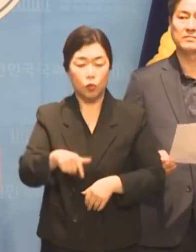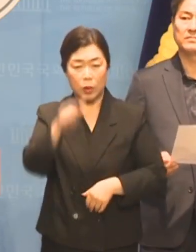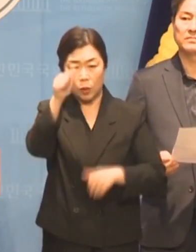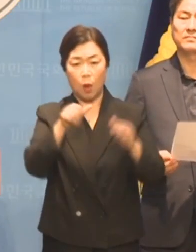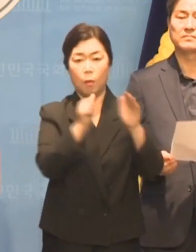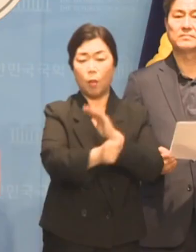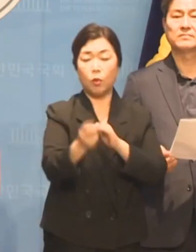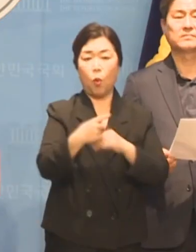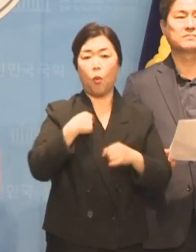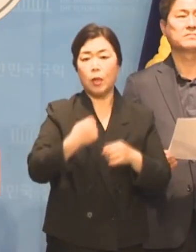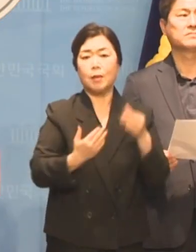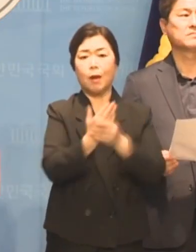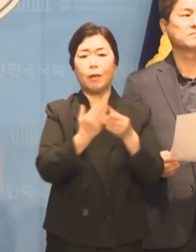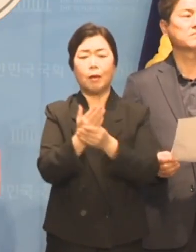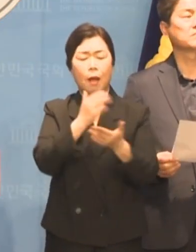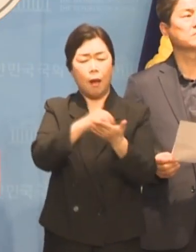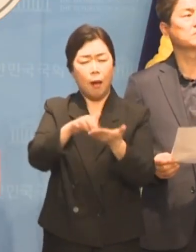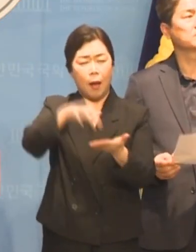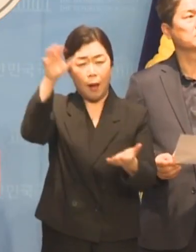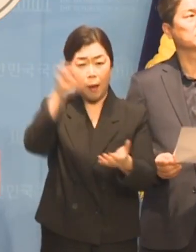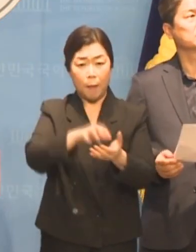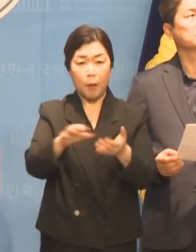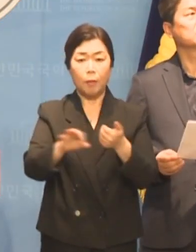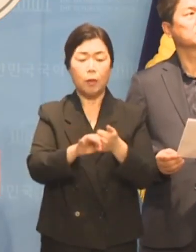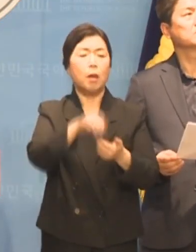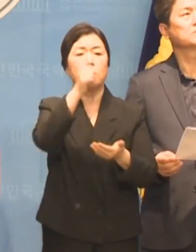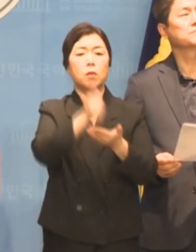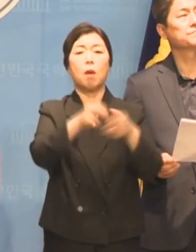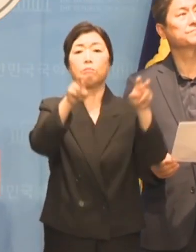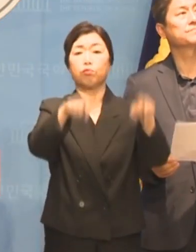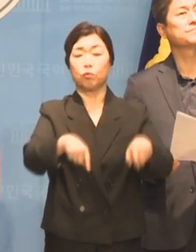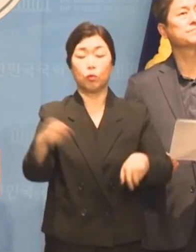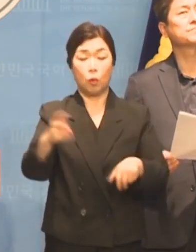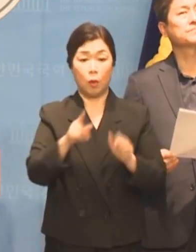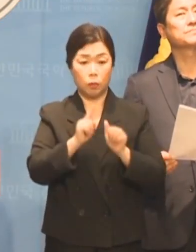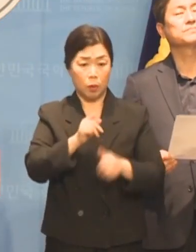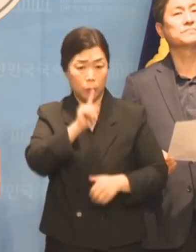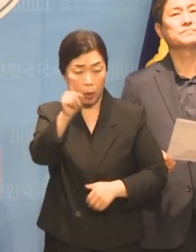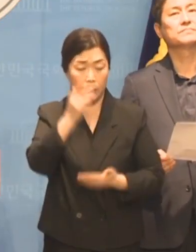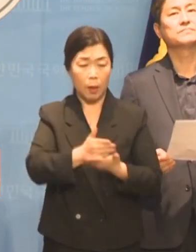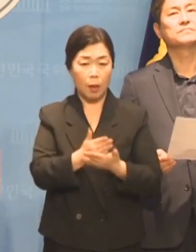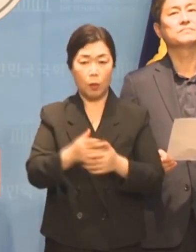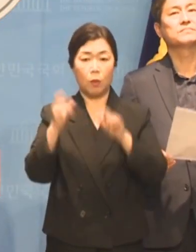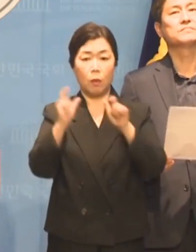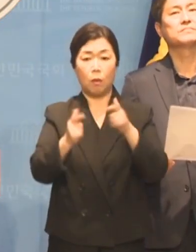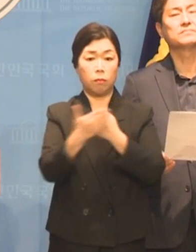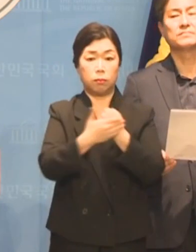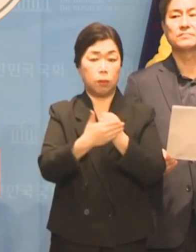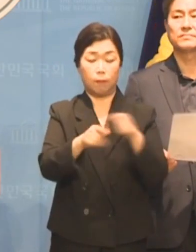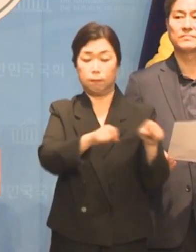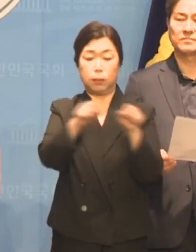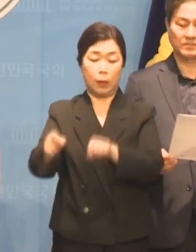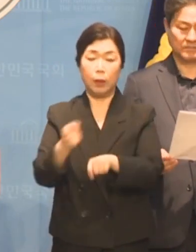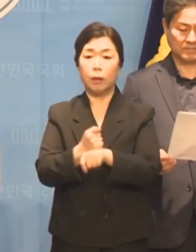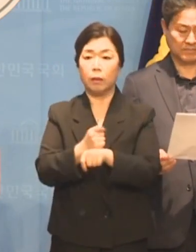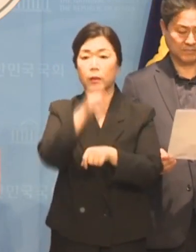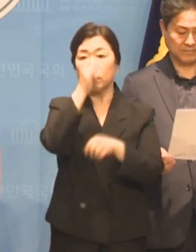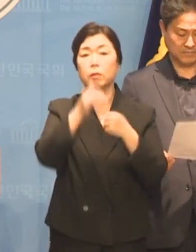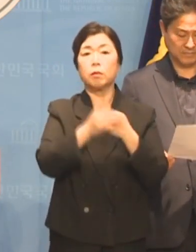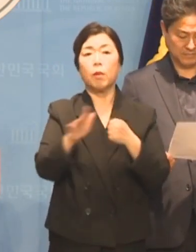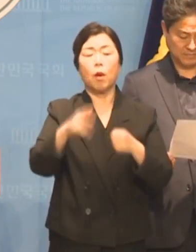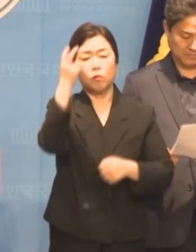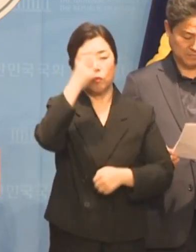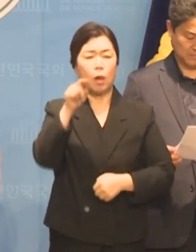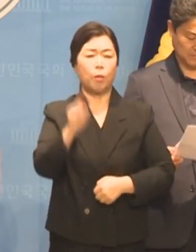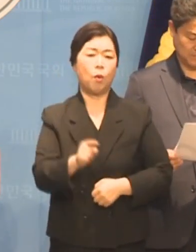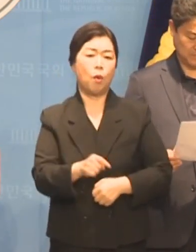및 의상 사건까지 모두 무죄 혹은 불기소, 선고유예 결과가 나오면서 그들의 수사는 오로지 전